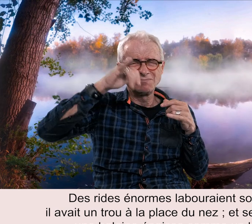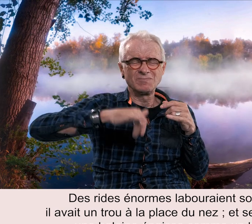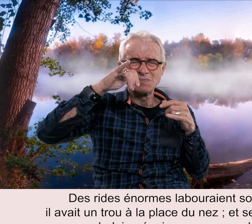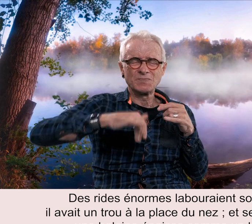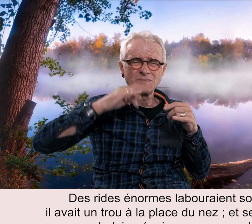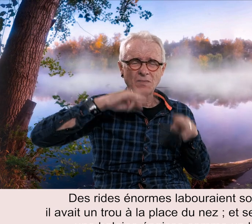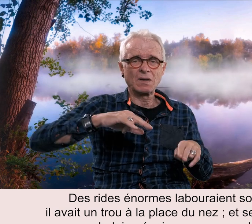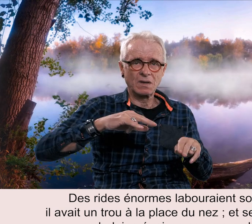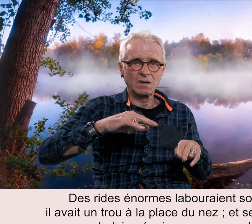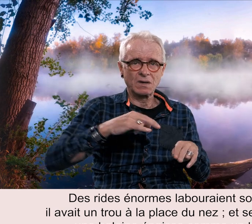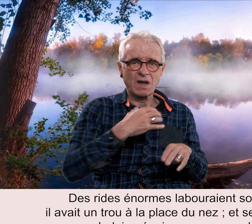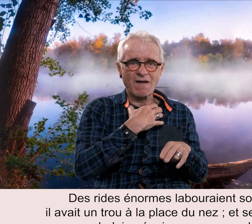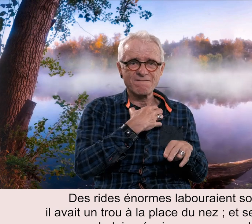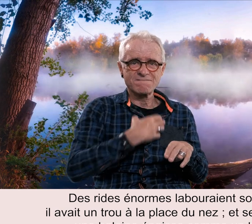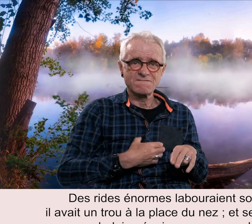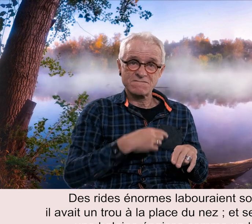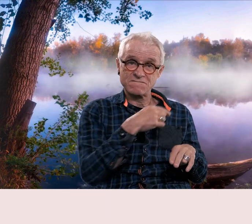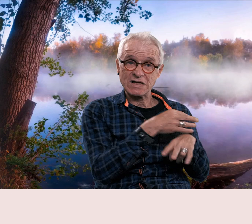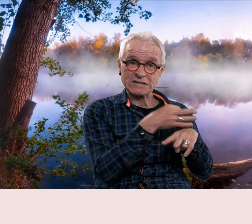« J'ai faim » dit-il.